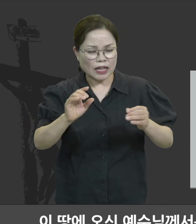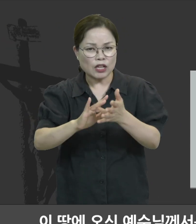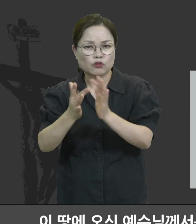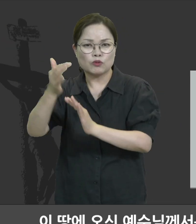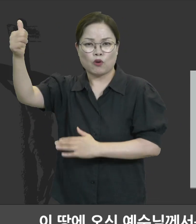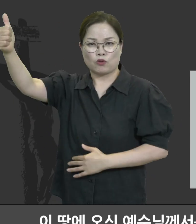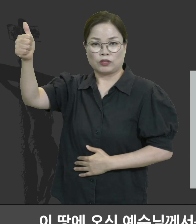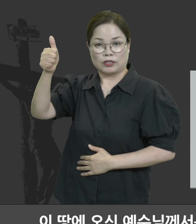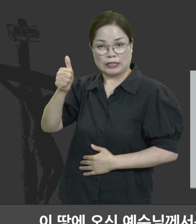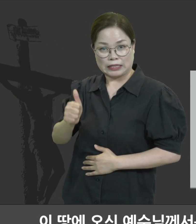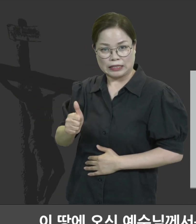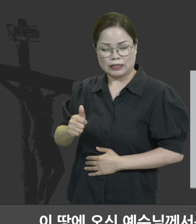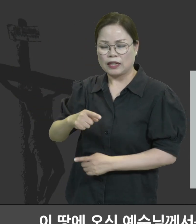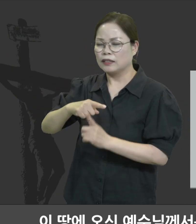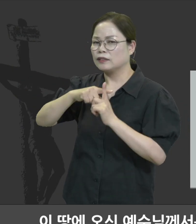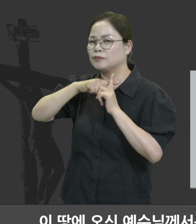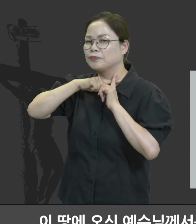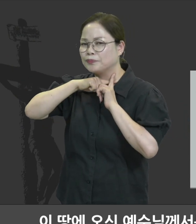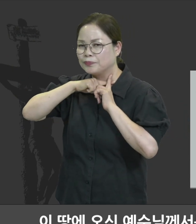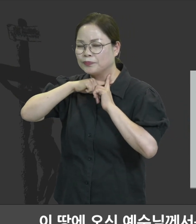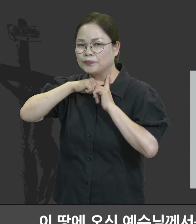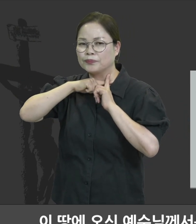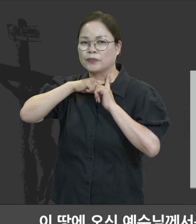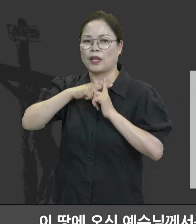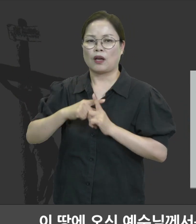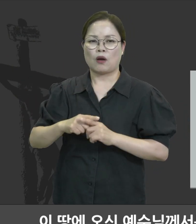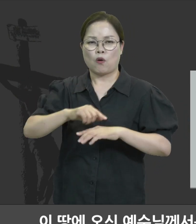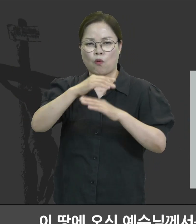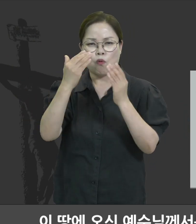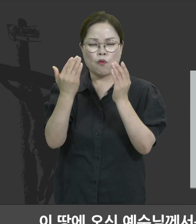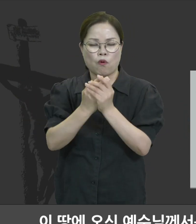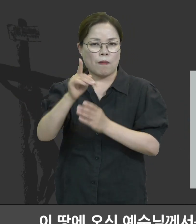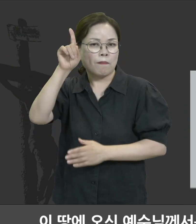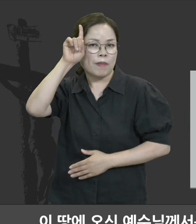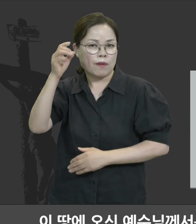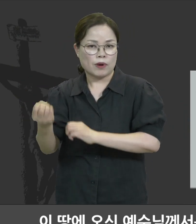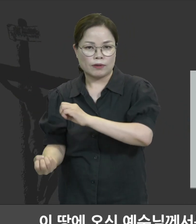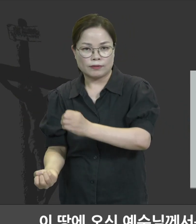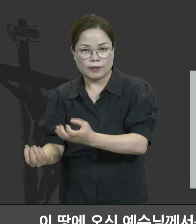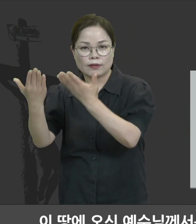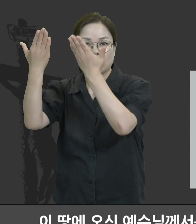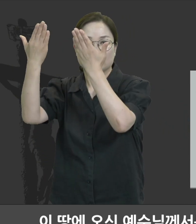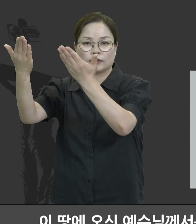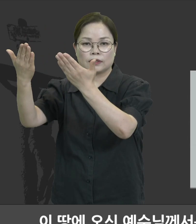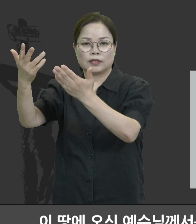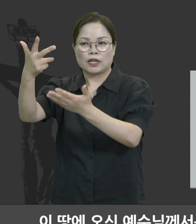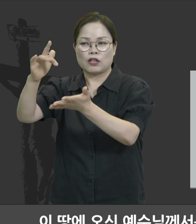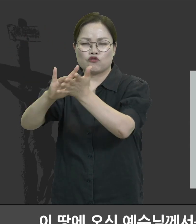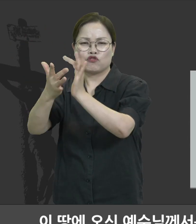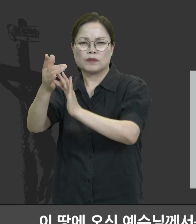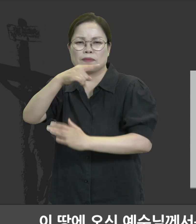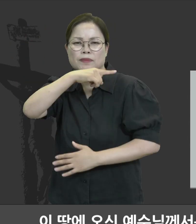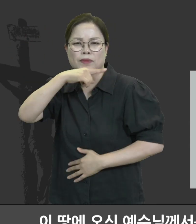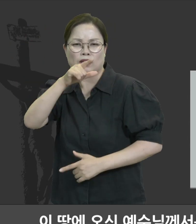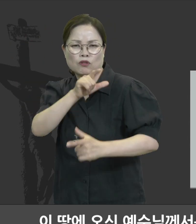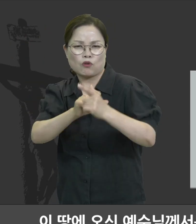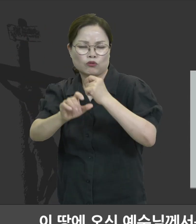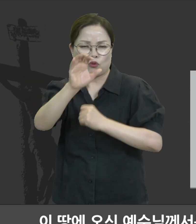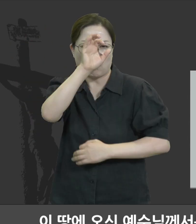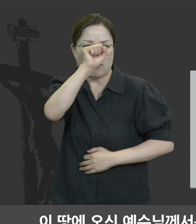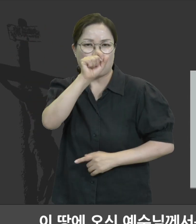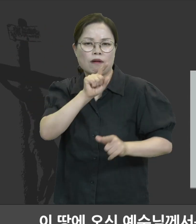오신 예수님께서는 그의 희생을 통해 완전한 제사를 드리시고 그의 피로 더 좋은